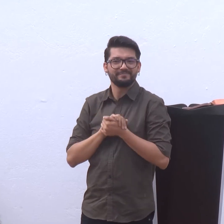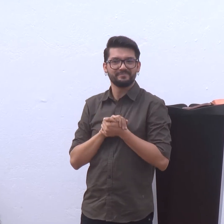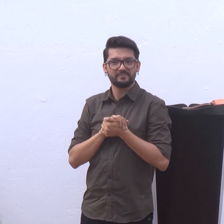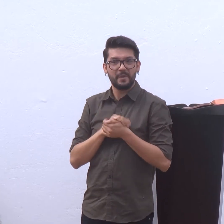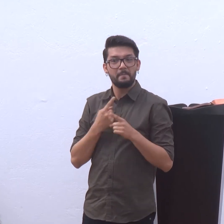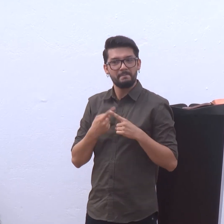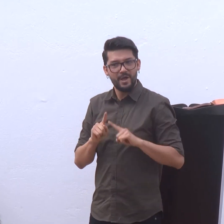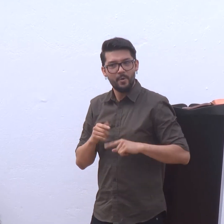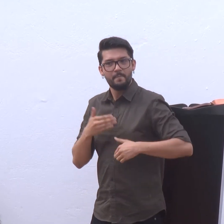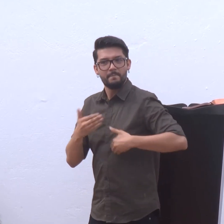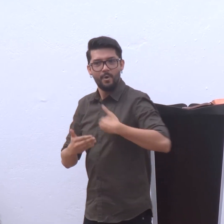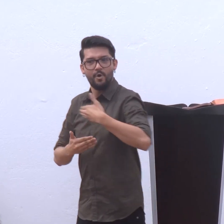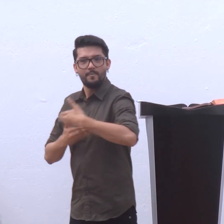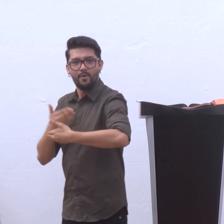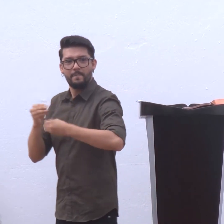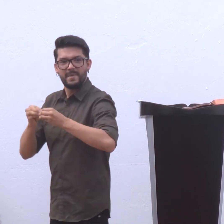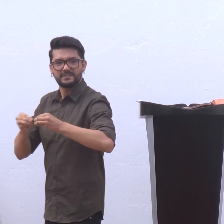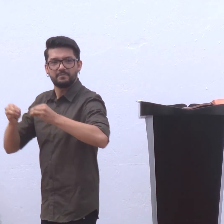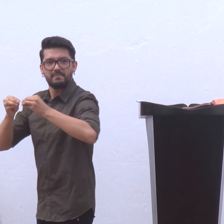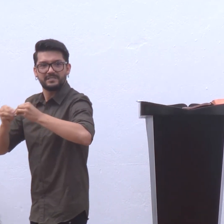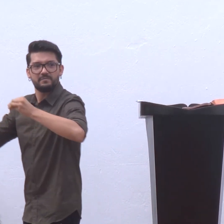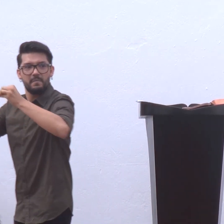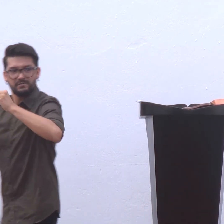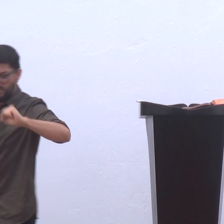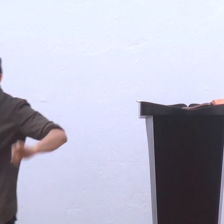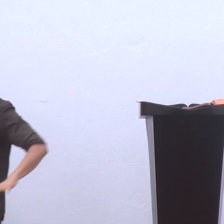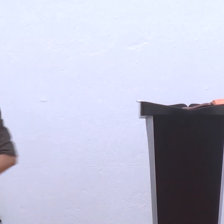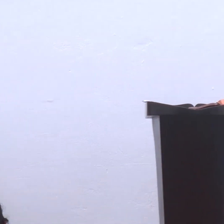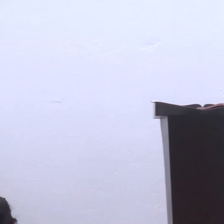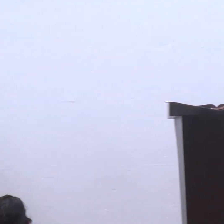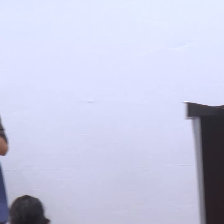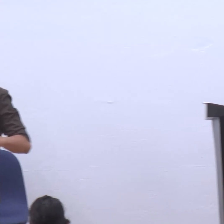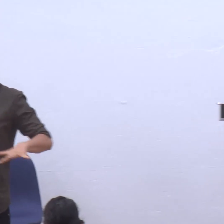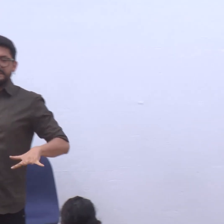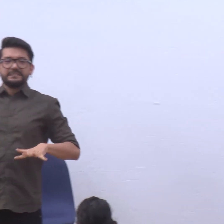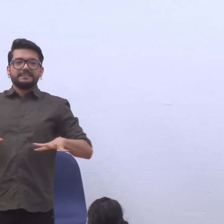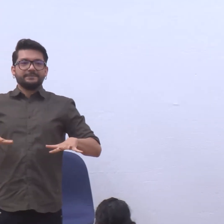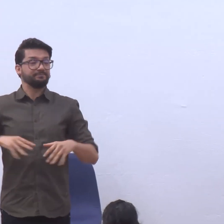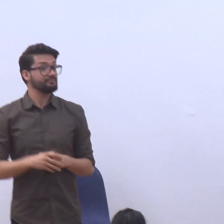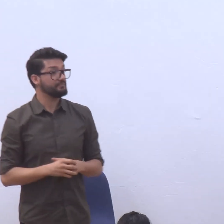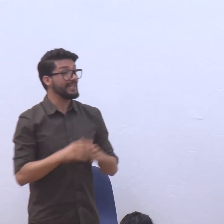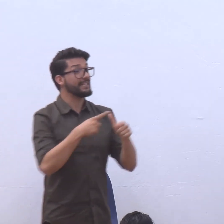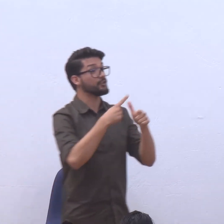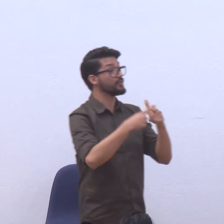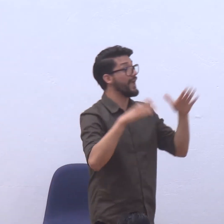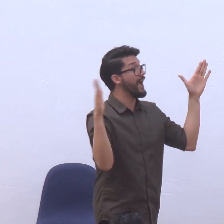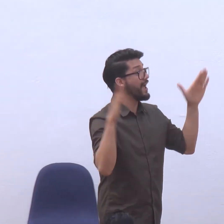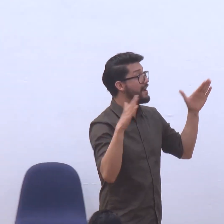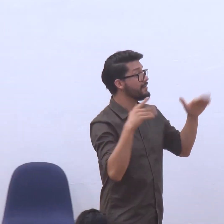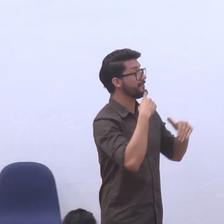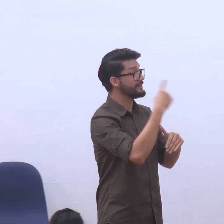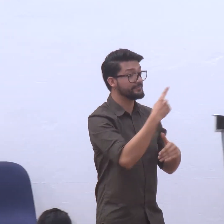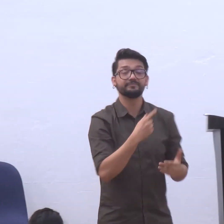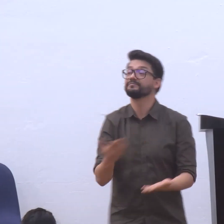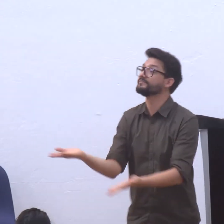Jesús, ese primer amor. Pero cuando en la vida de fe vamos creciendo, las aguas toman fuerza. Así que el